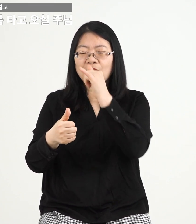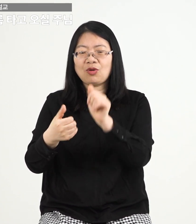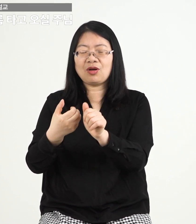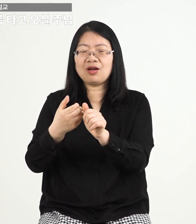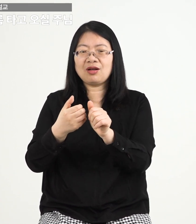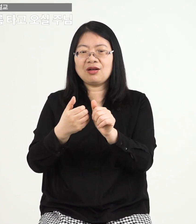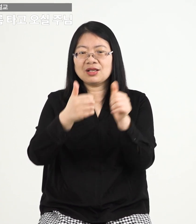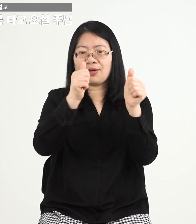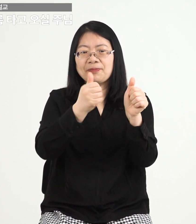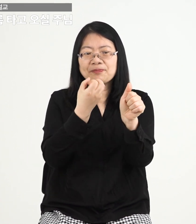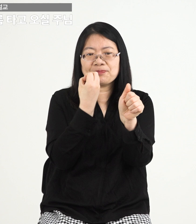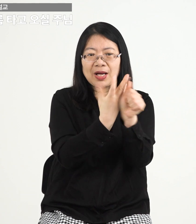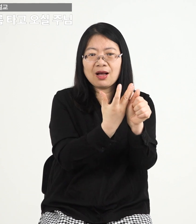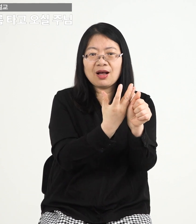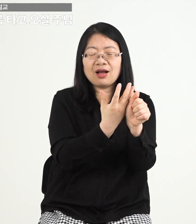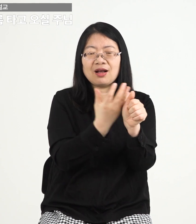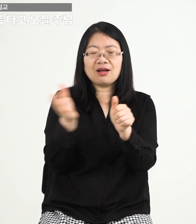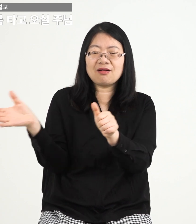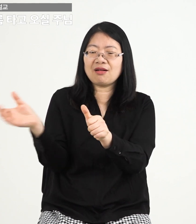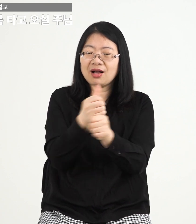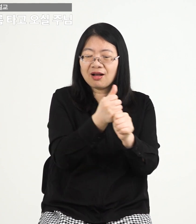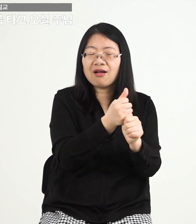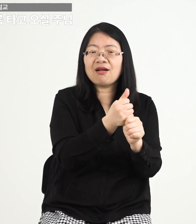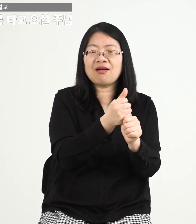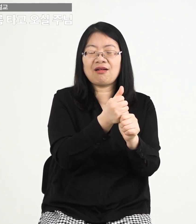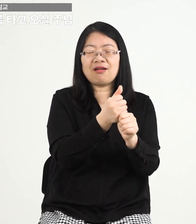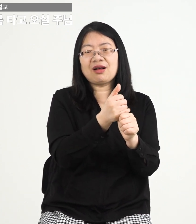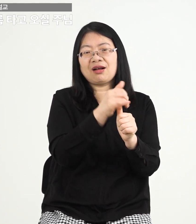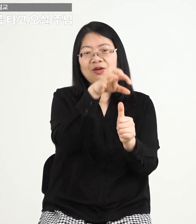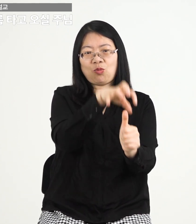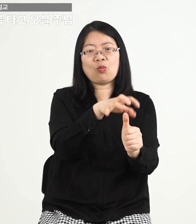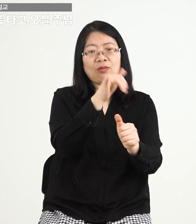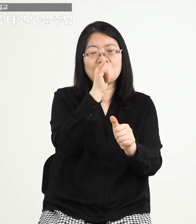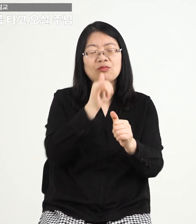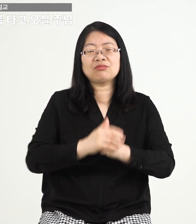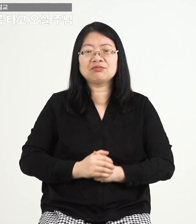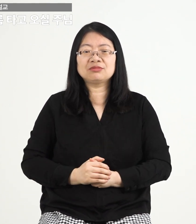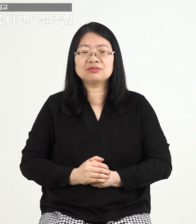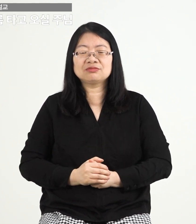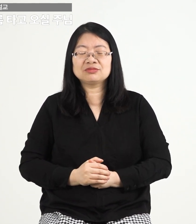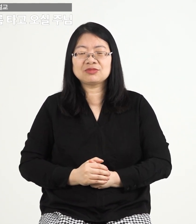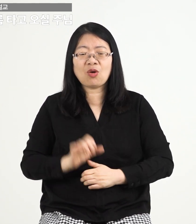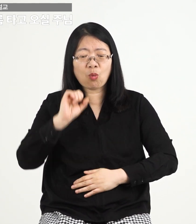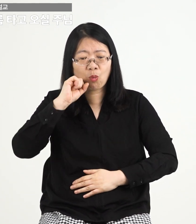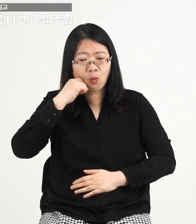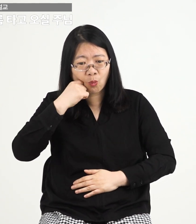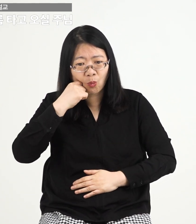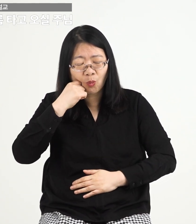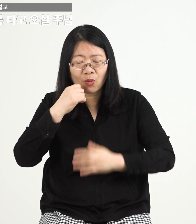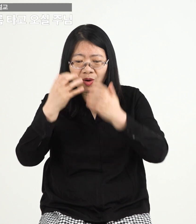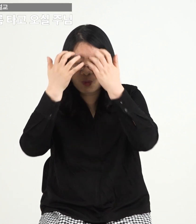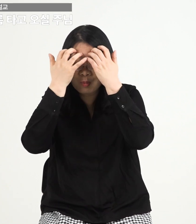해서 관청에 집어넣지를 않나. 어려운데